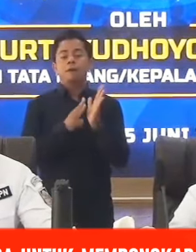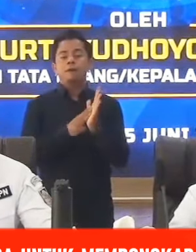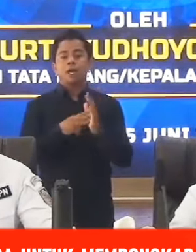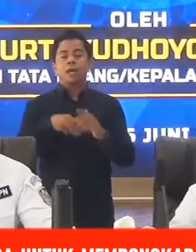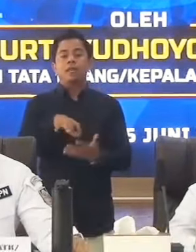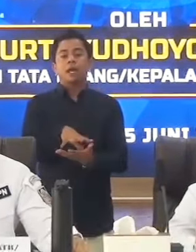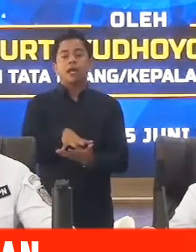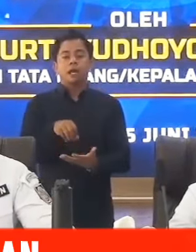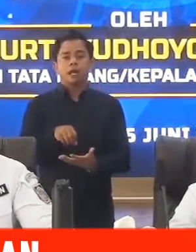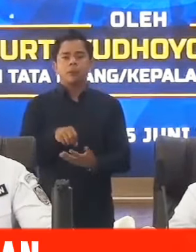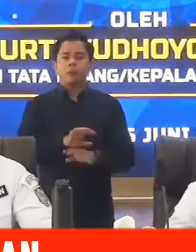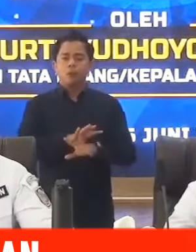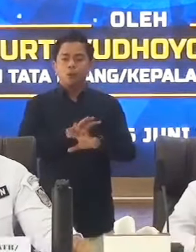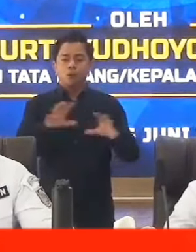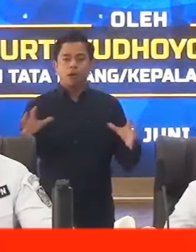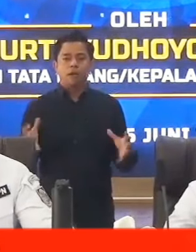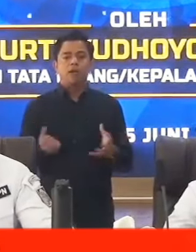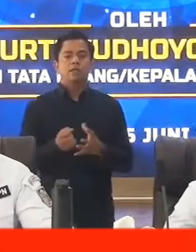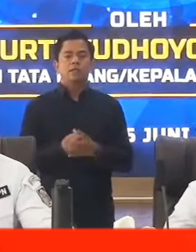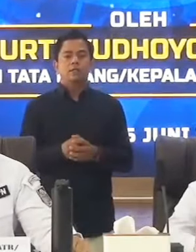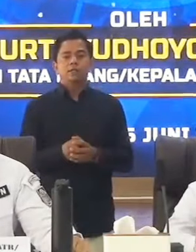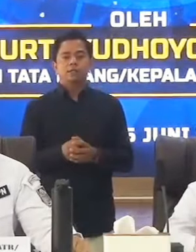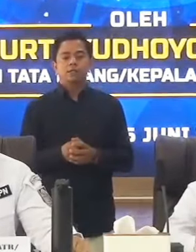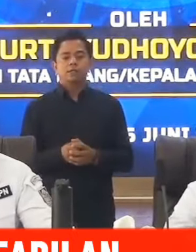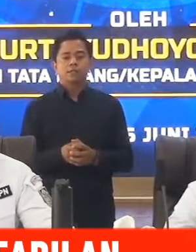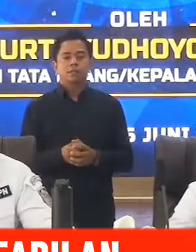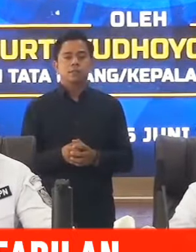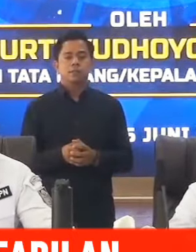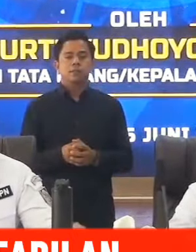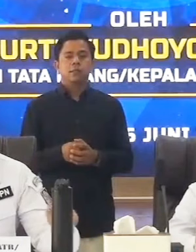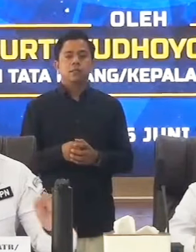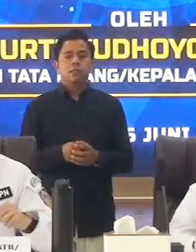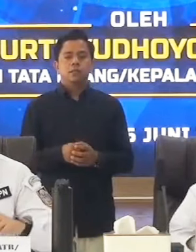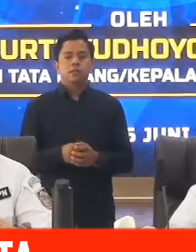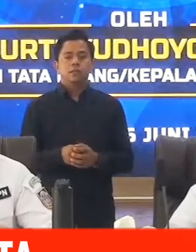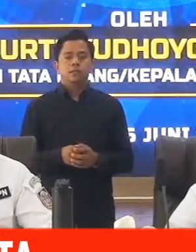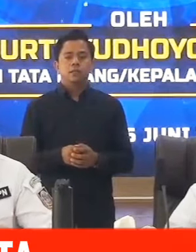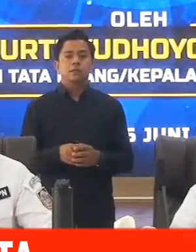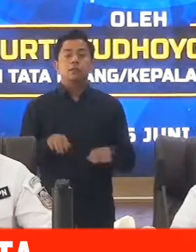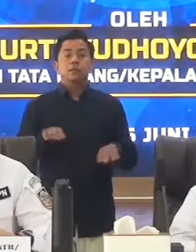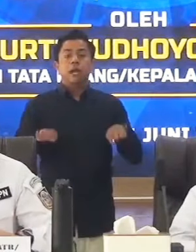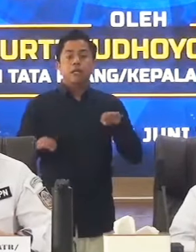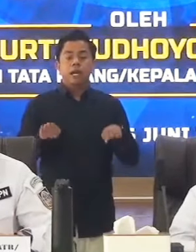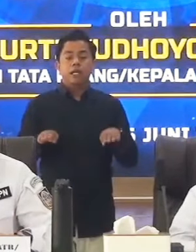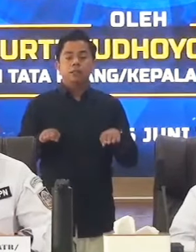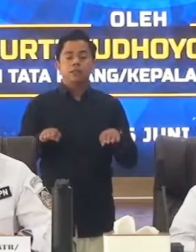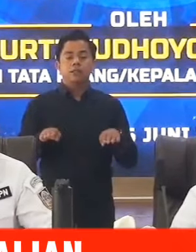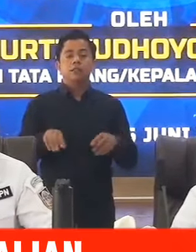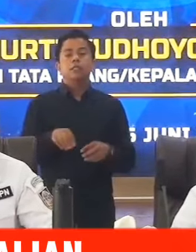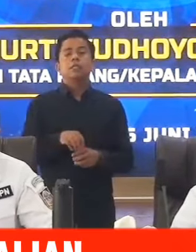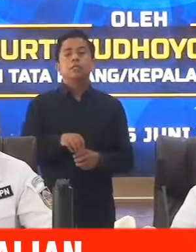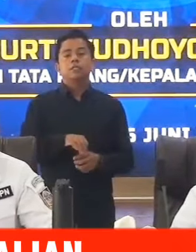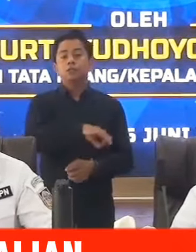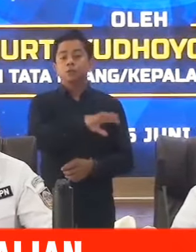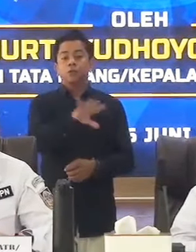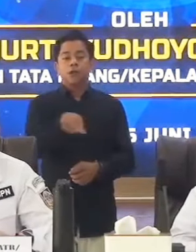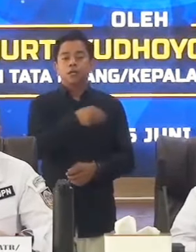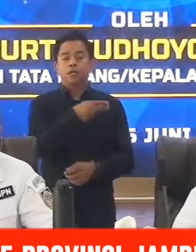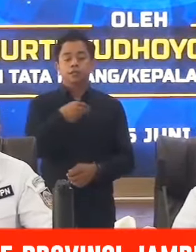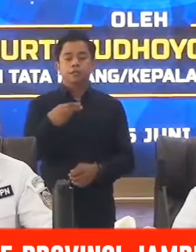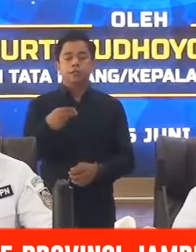untuk membongkar permasalahan sekaligus menghadirkan keadilan di negeri kita. Bapak Ibu